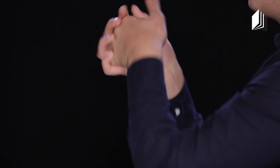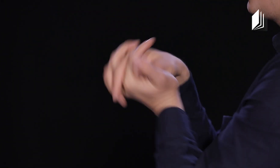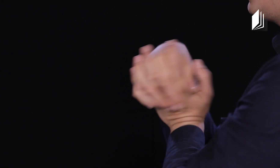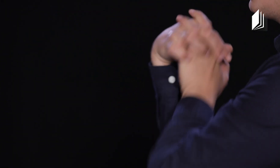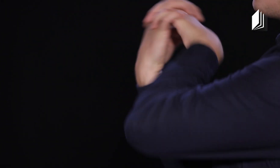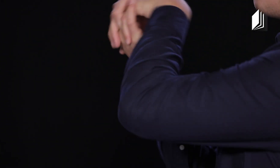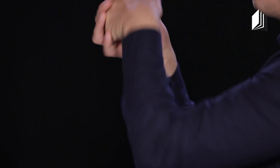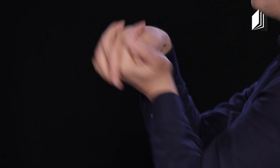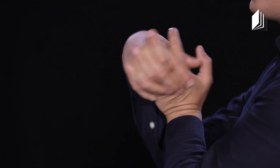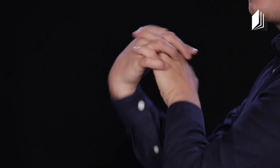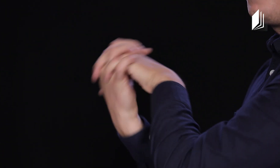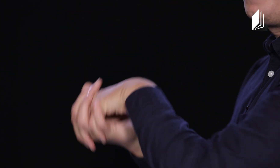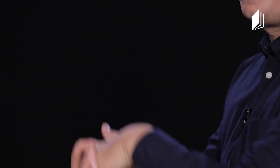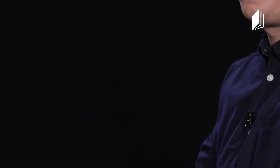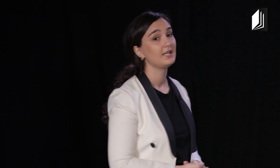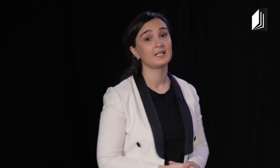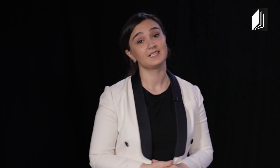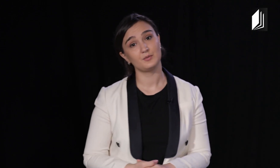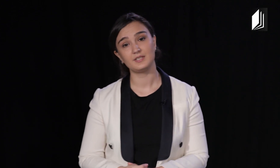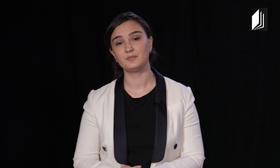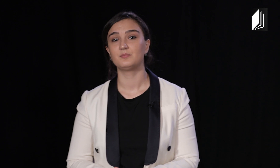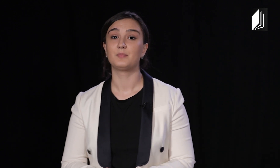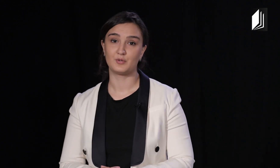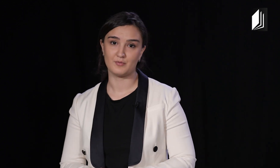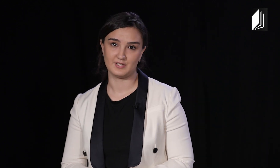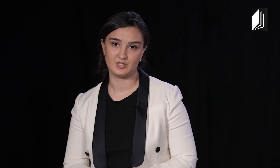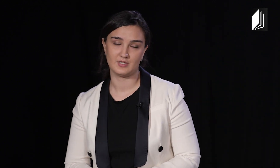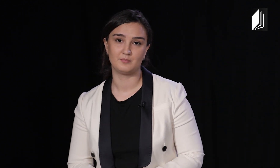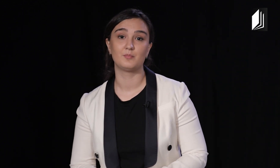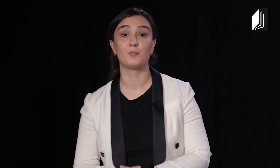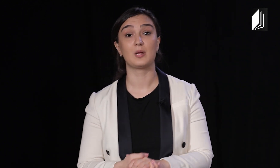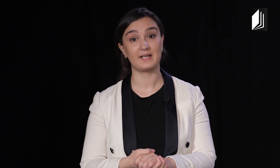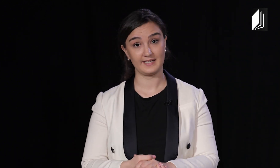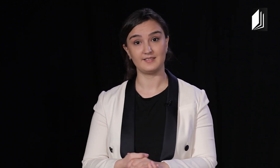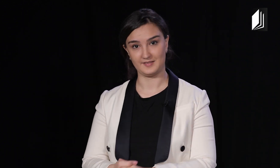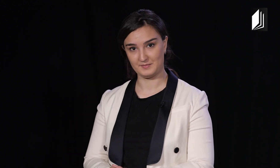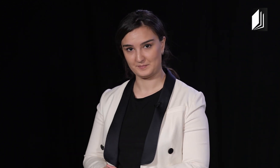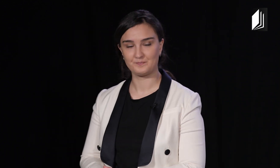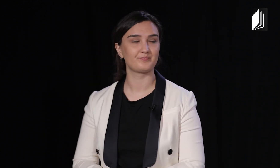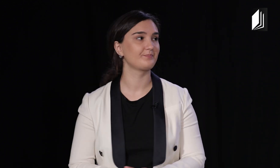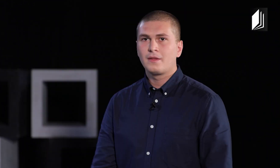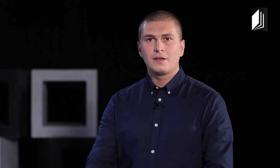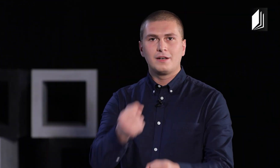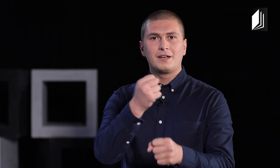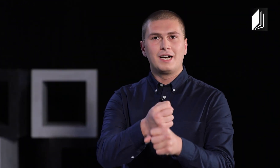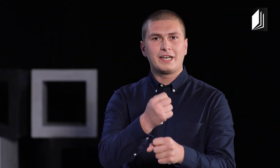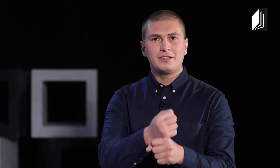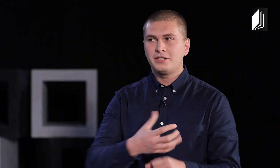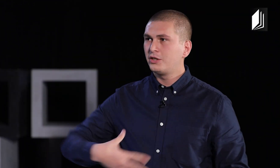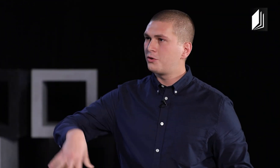4 5. გადავიდეთ მეორე ვარჯიშზე. მოლაპარაკე თითები. გააკეთეთ